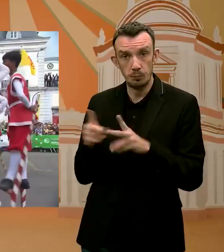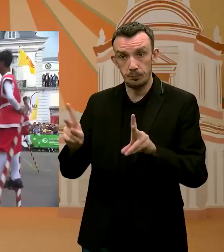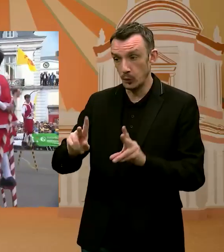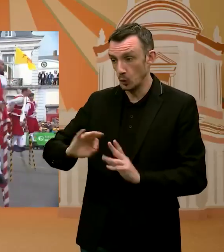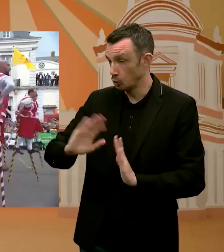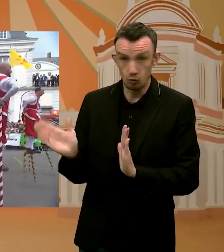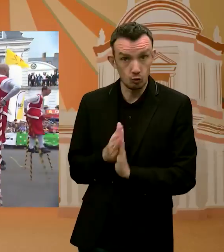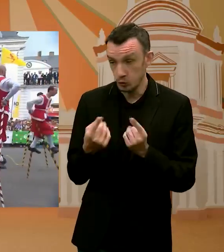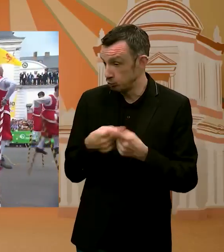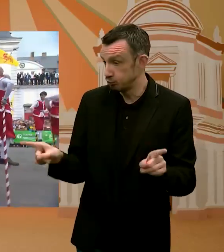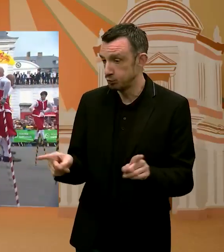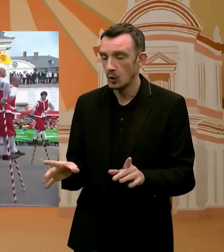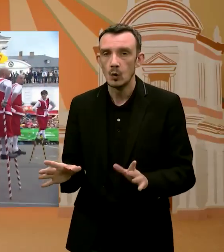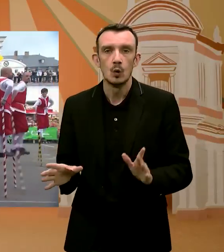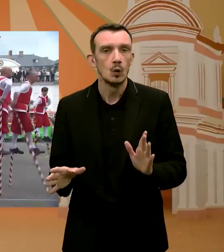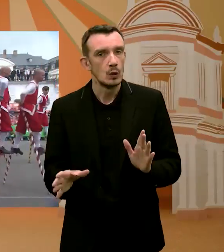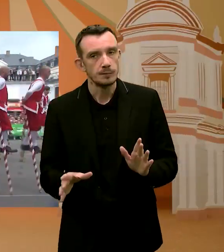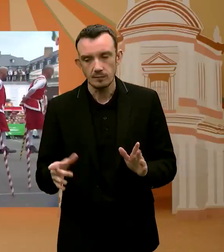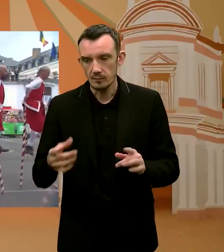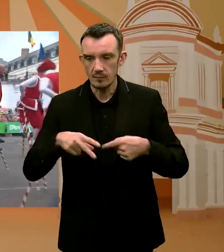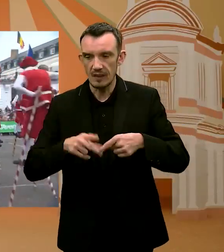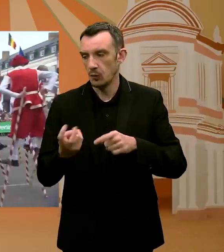On ne tape pas par l'arrière. Ça, je pense que c'est la règle primordiale pour éviter évidemment